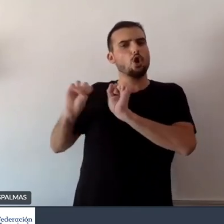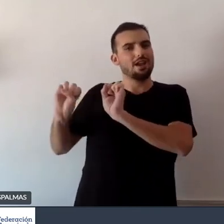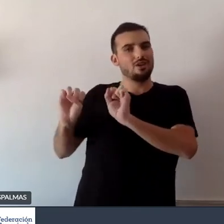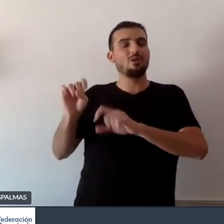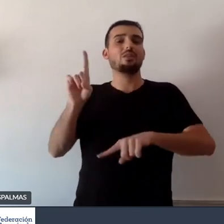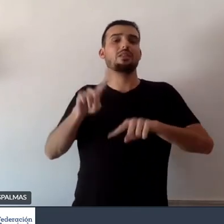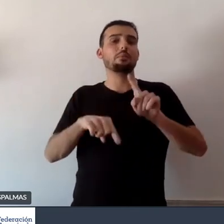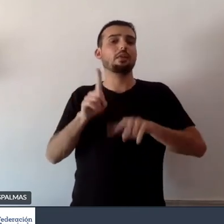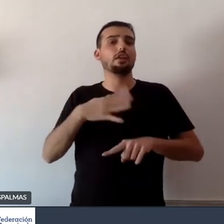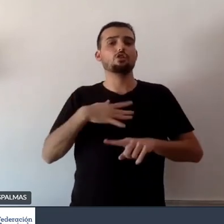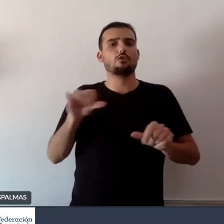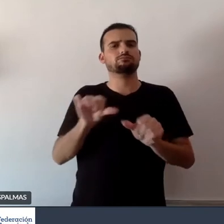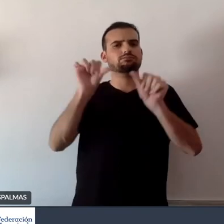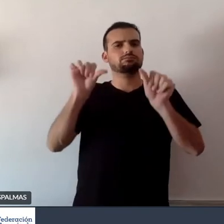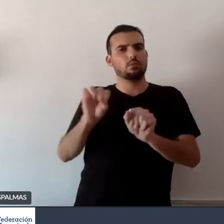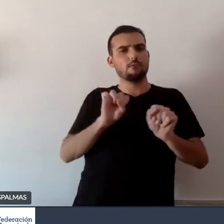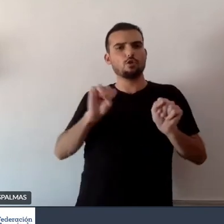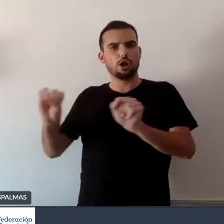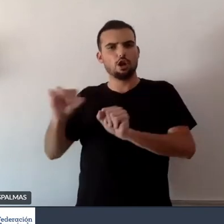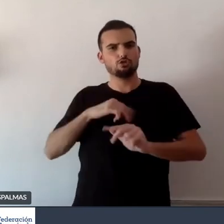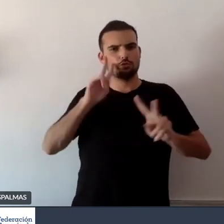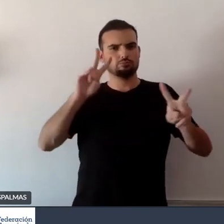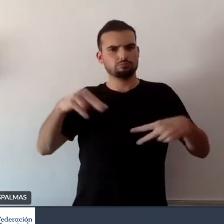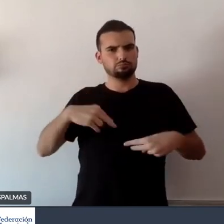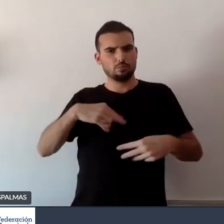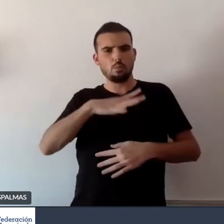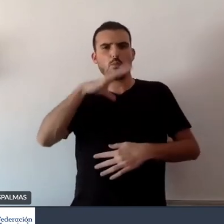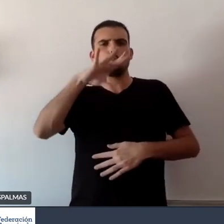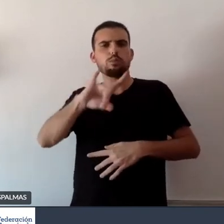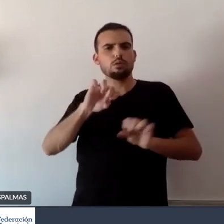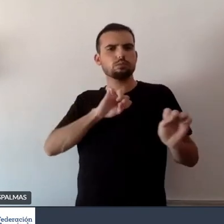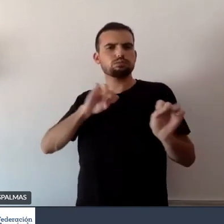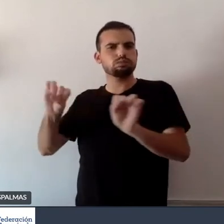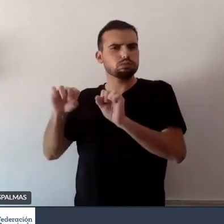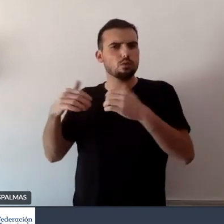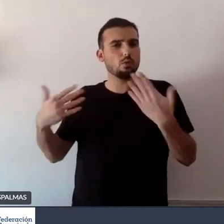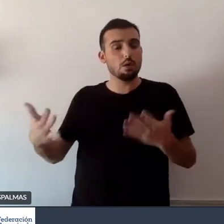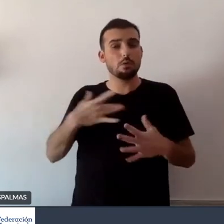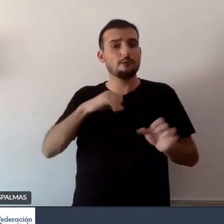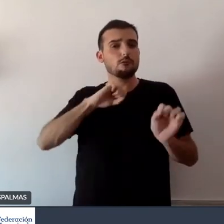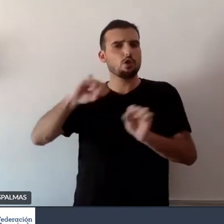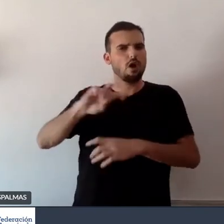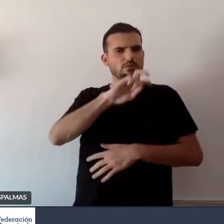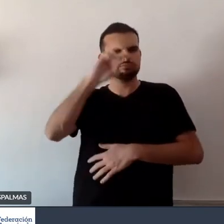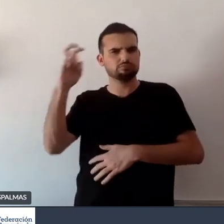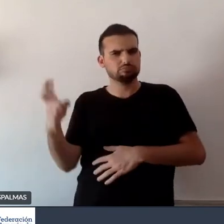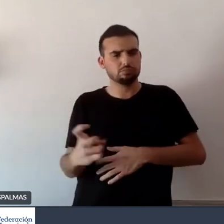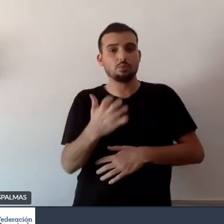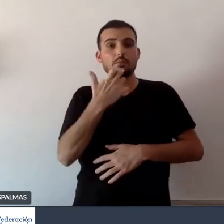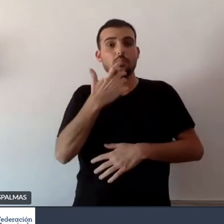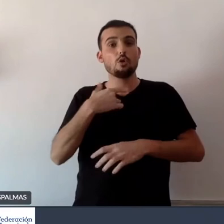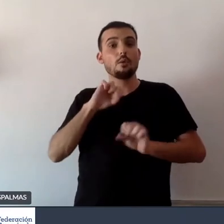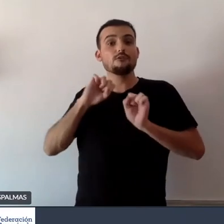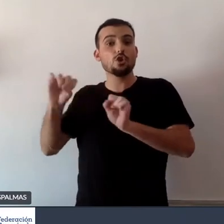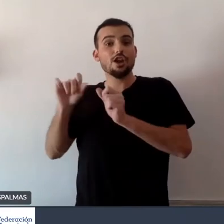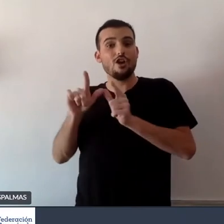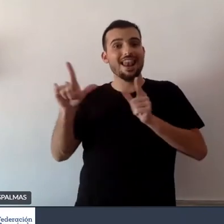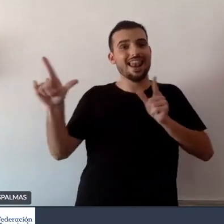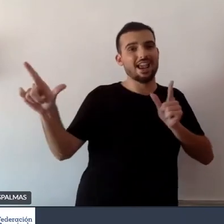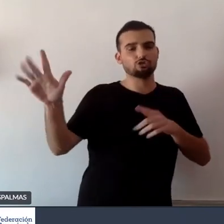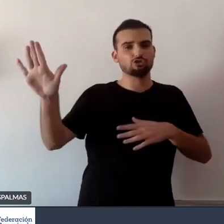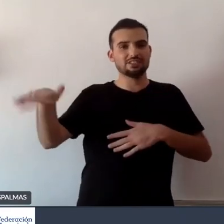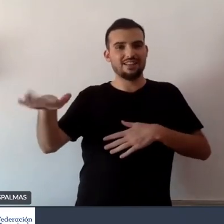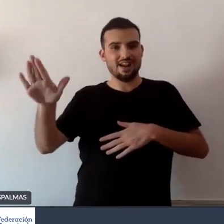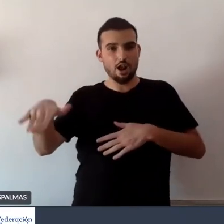bloqueos estamos capacitados para llevar a cabo. Hay infinidad de bloqueos. Por mencionar algunos, el bloqueo alejado del balón, screen away